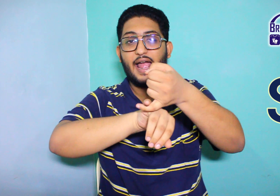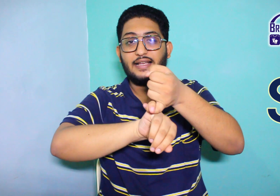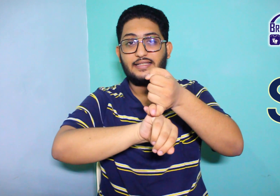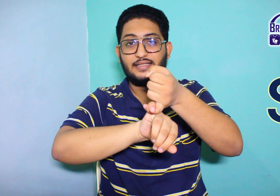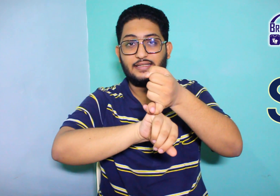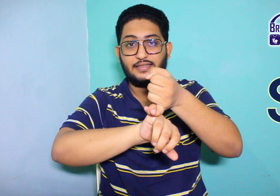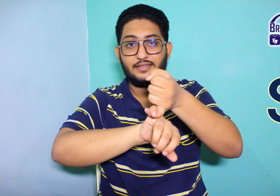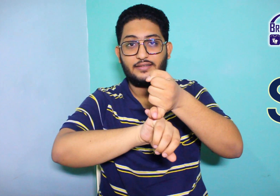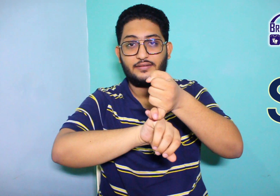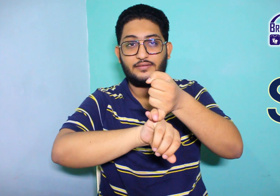एस